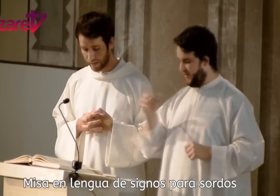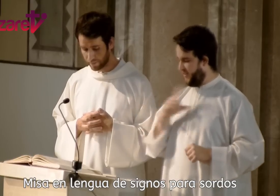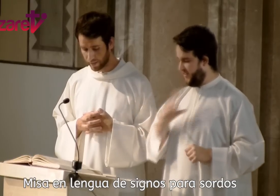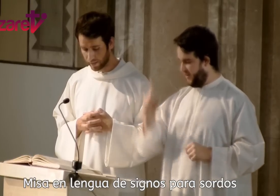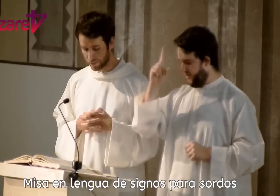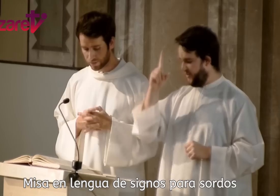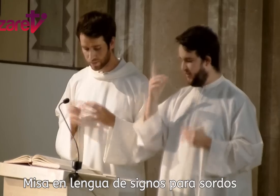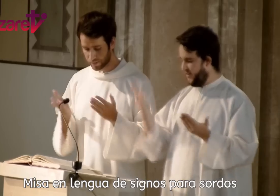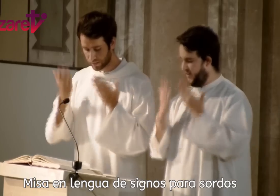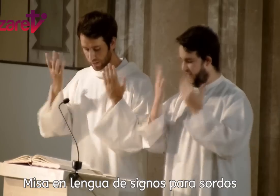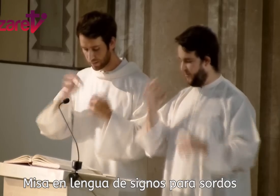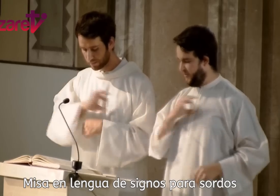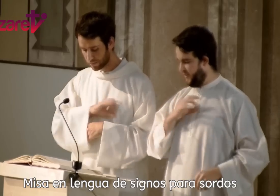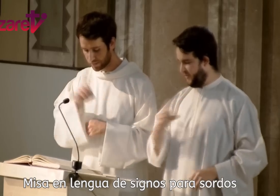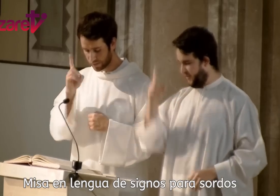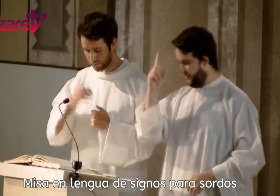Palabra de Dios. Alabamos, Señor.